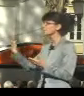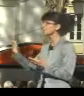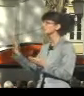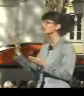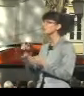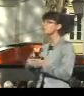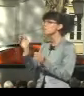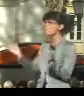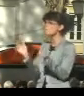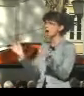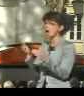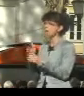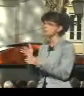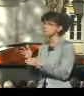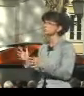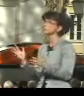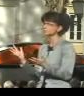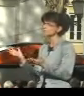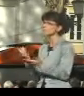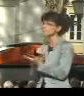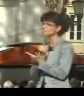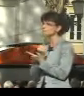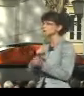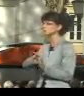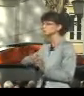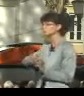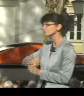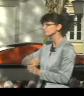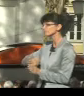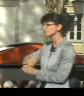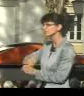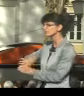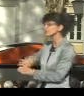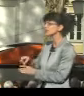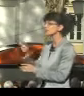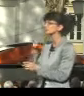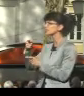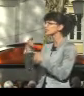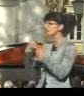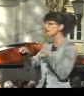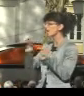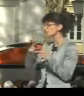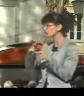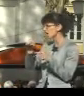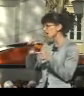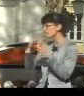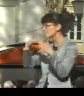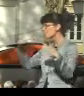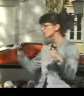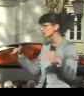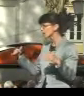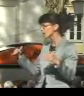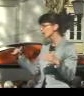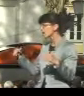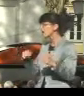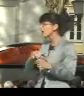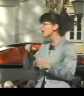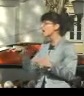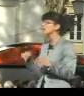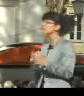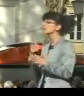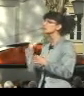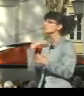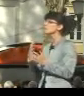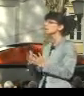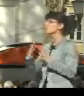ribiče izriniti iz dela tega morja. Ribiči, ki smo malo z večjimi